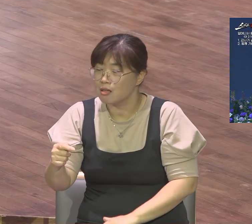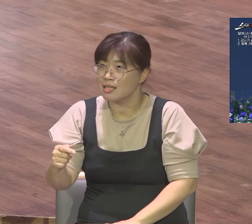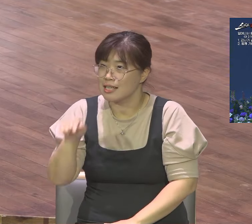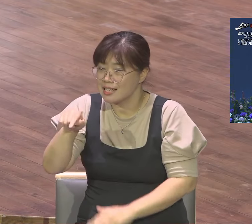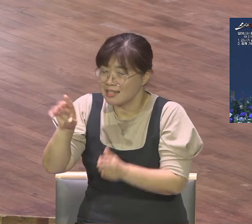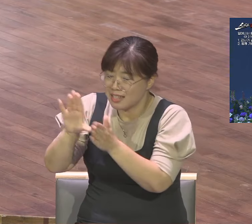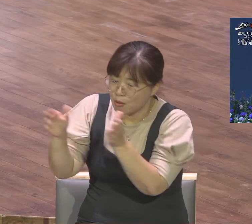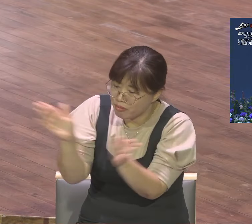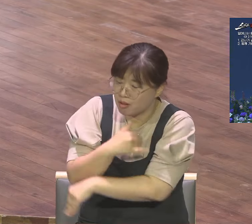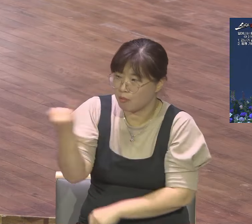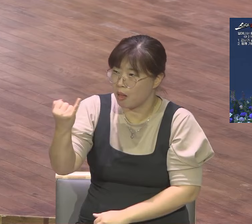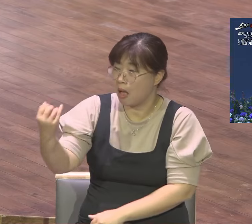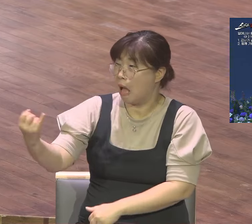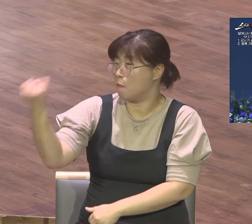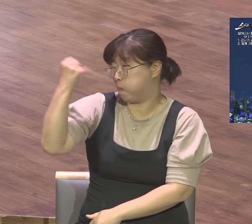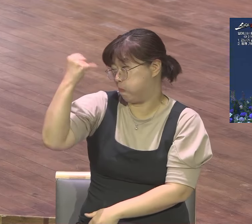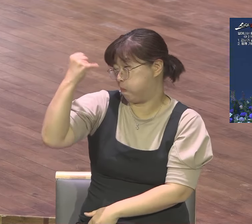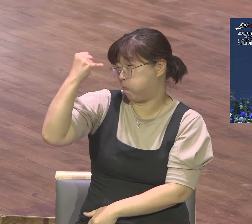돈다니까.